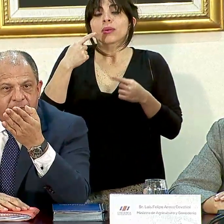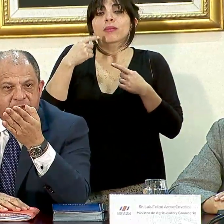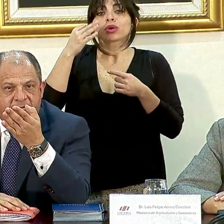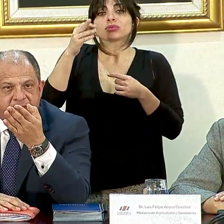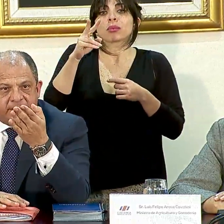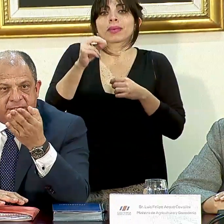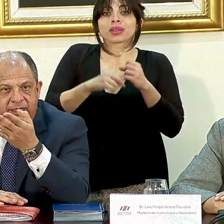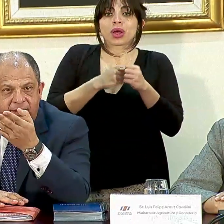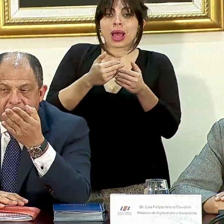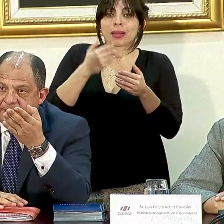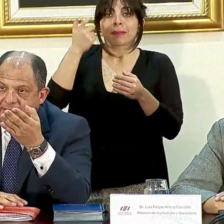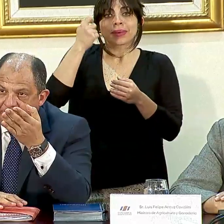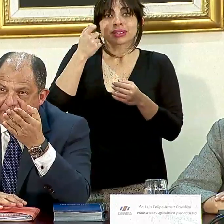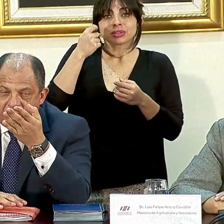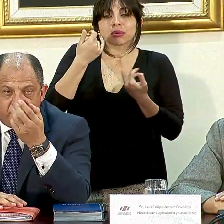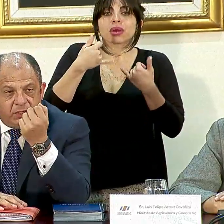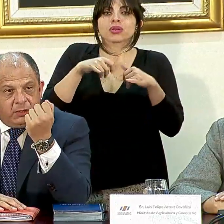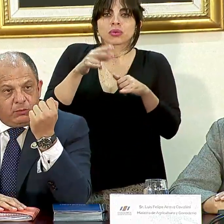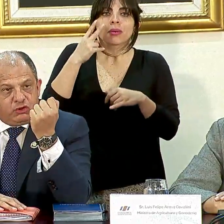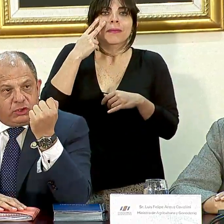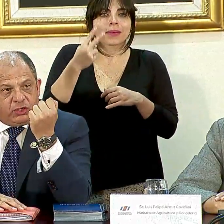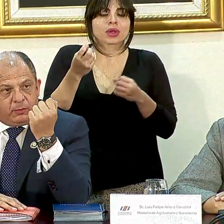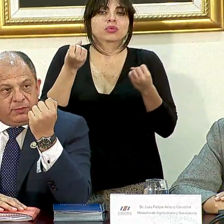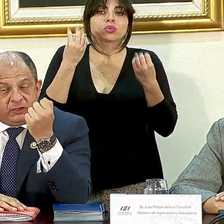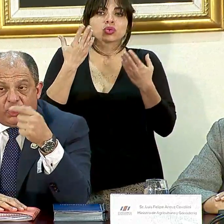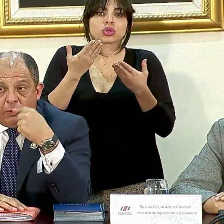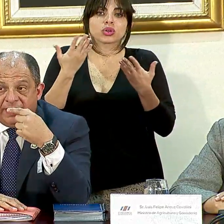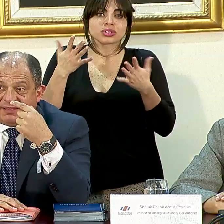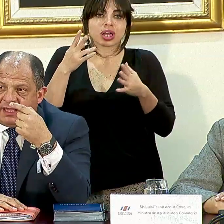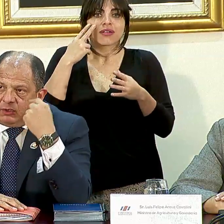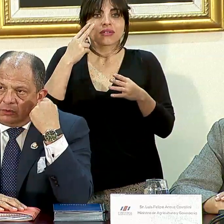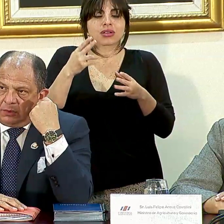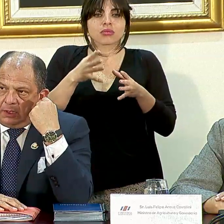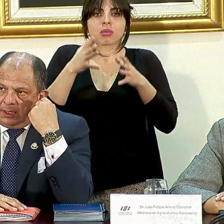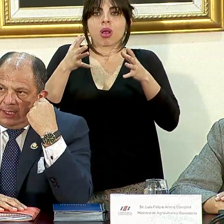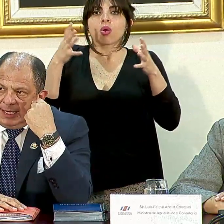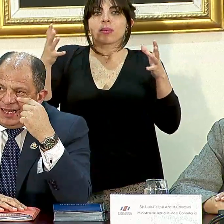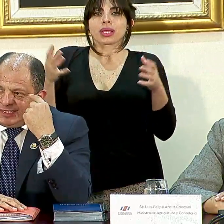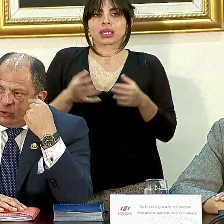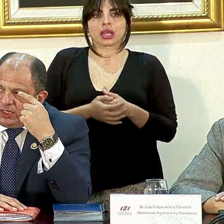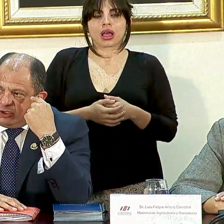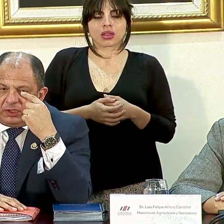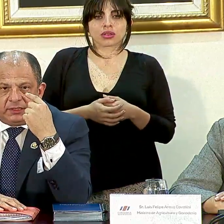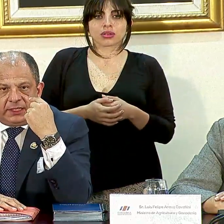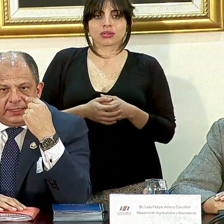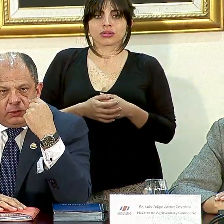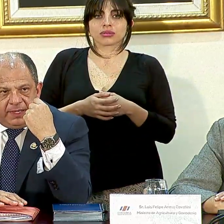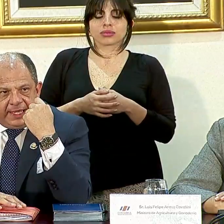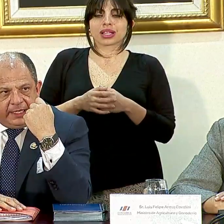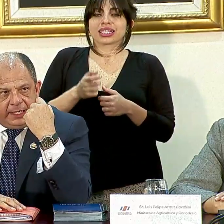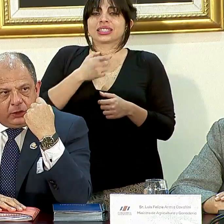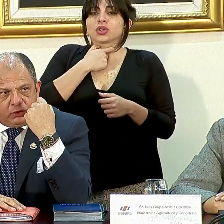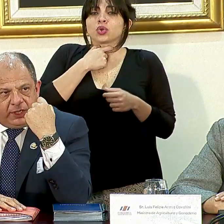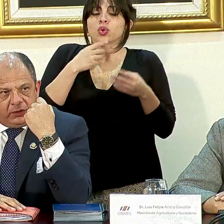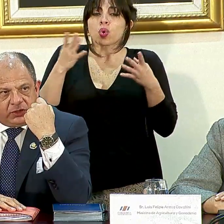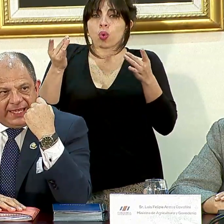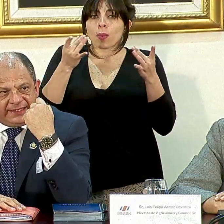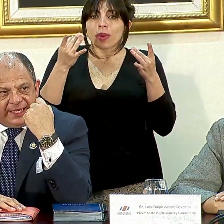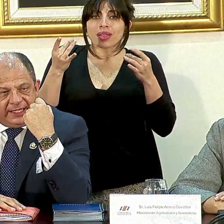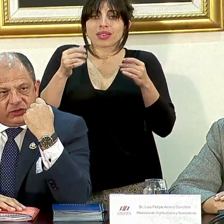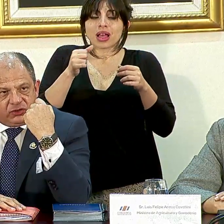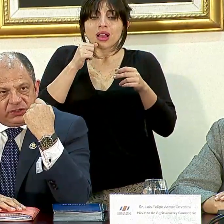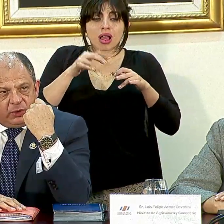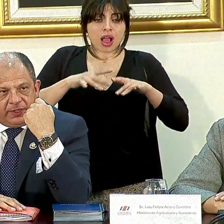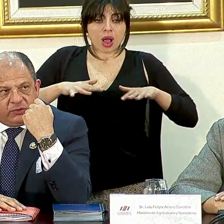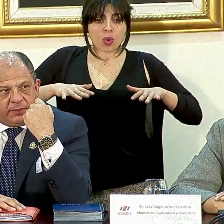años, antes de pensionarse, va a seguir viendo mucho de lo que hemos visto aumentado. La saturación de humedad en los suelos